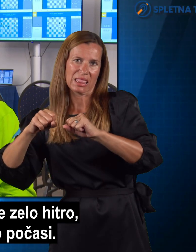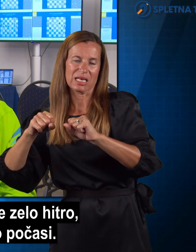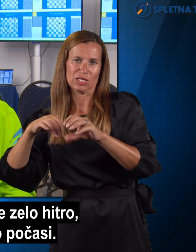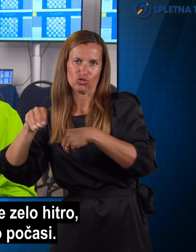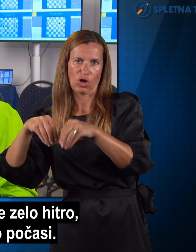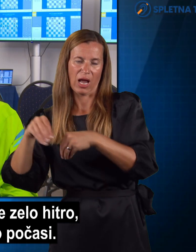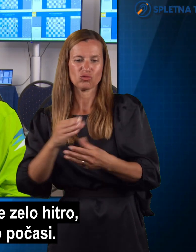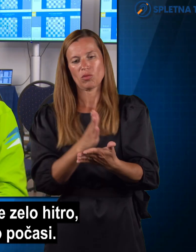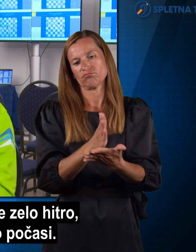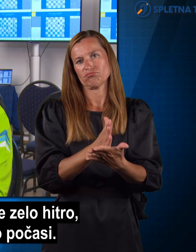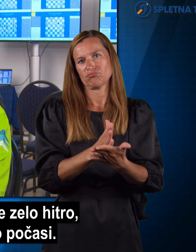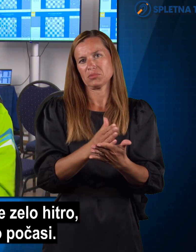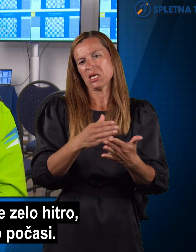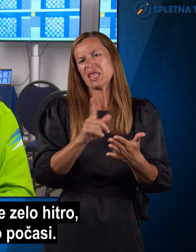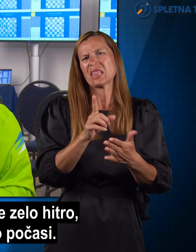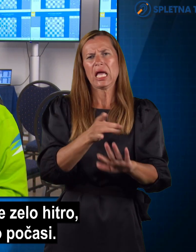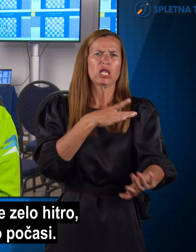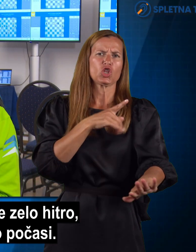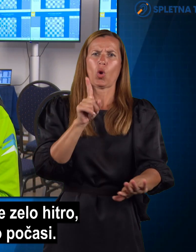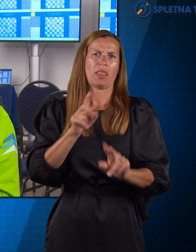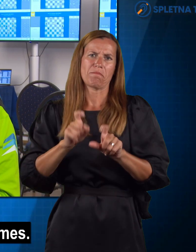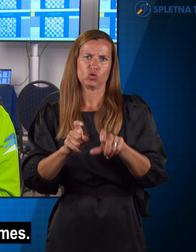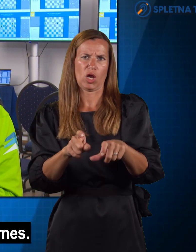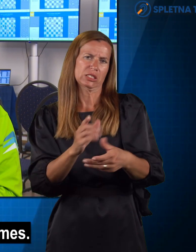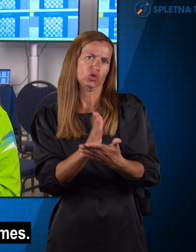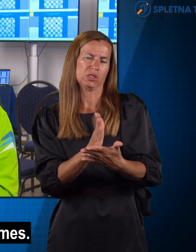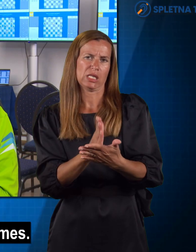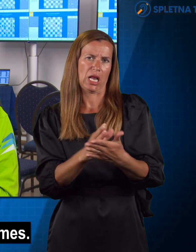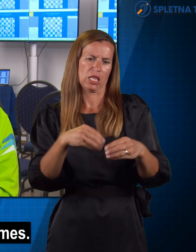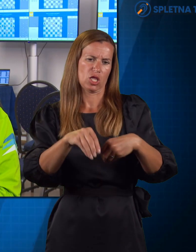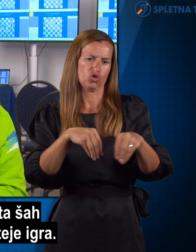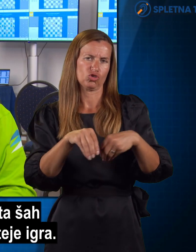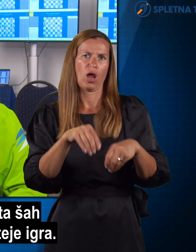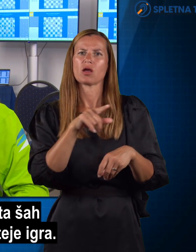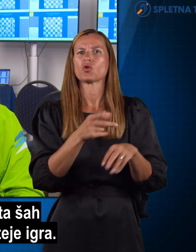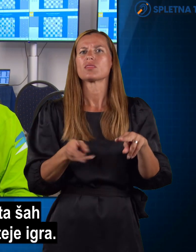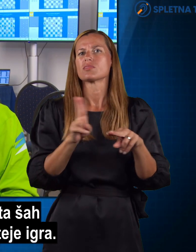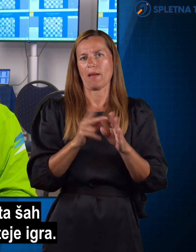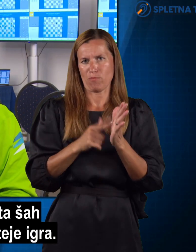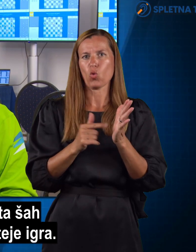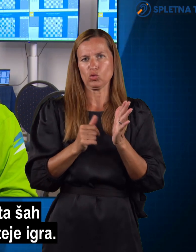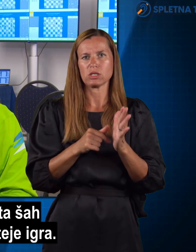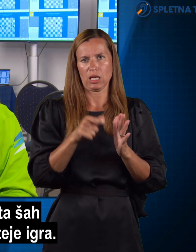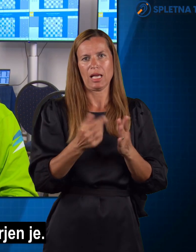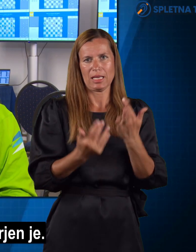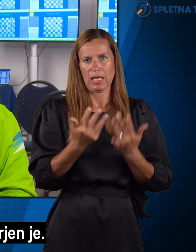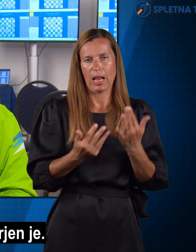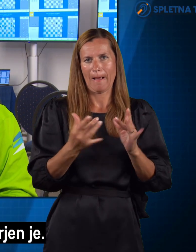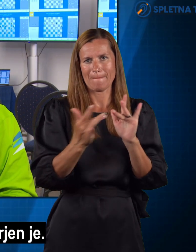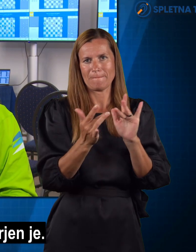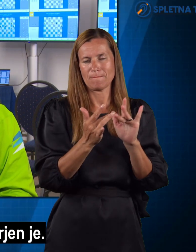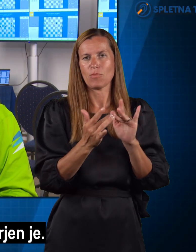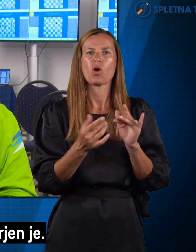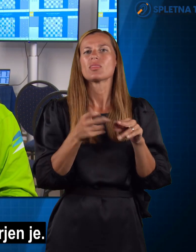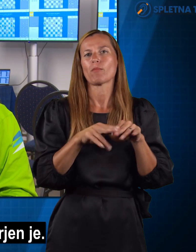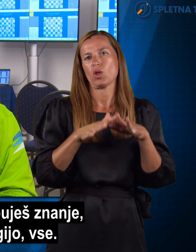bistvu ne zelo hitro, pa tudi ne zelo počasi, je glih vmes vrsta. V bistvu ta šah se tudi najpogosteje igra, najbolj razširjen